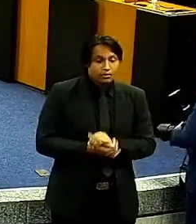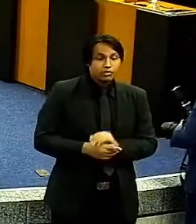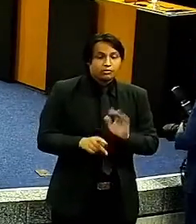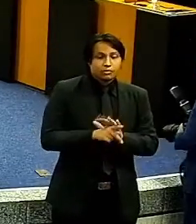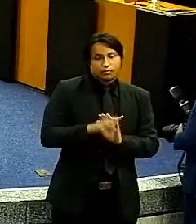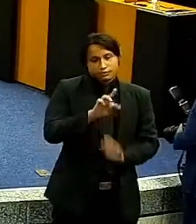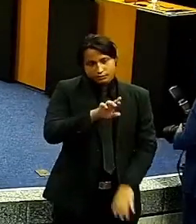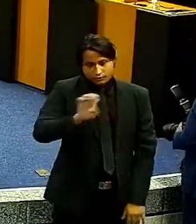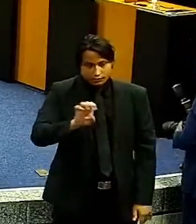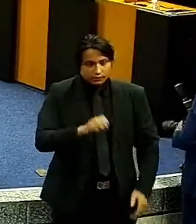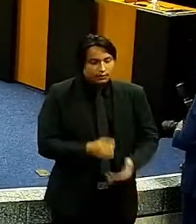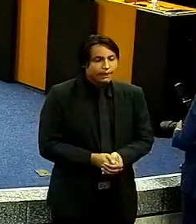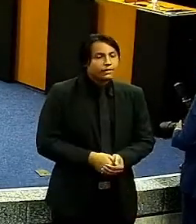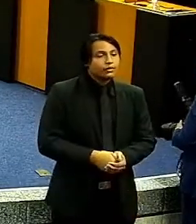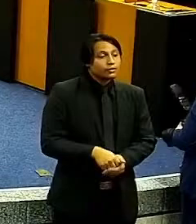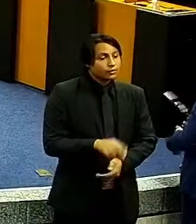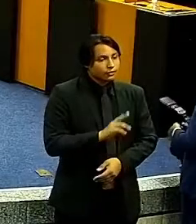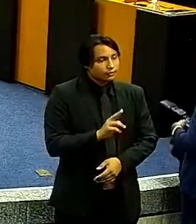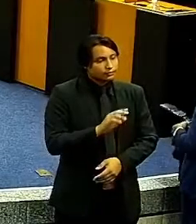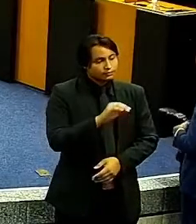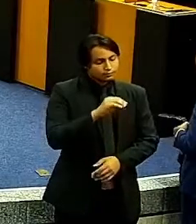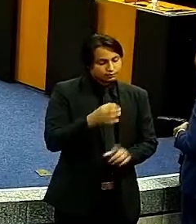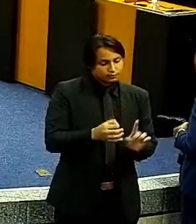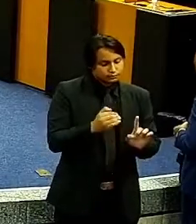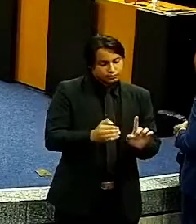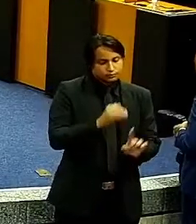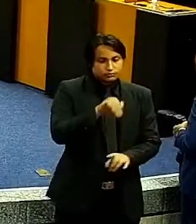Maranhão Desembargador José Gonçalo de soua